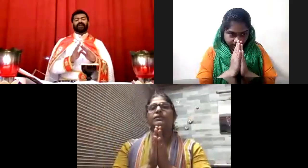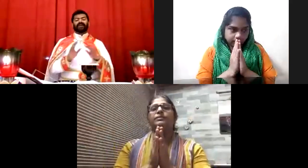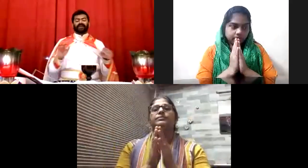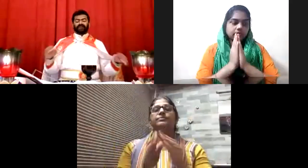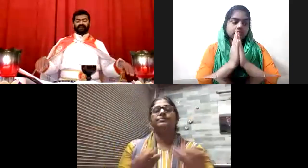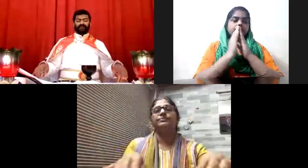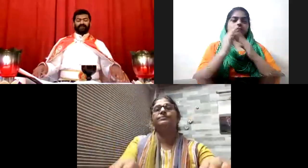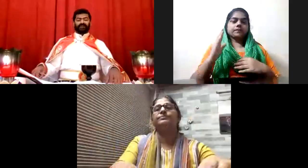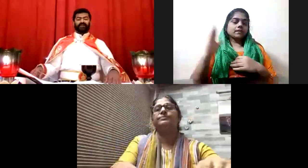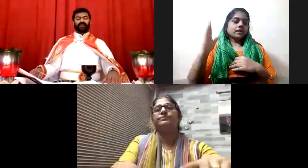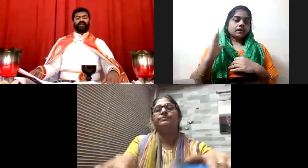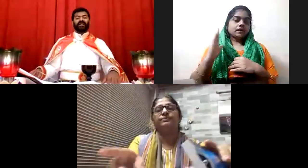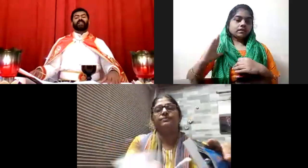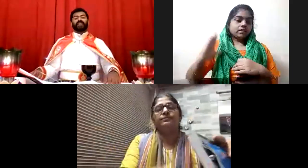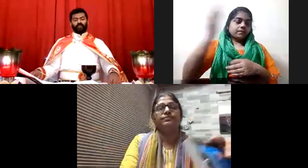ആമേൻ.